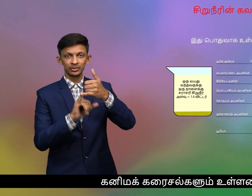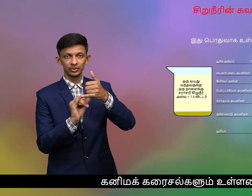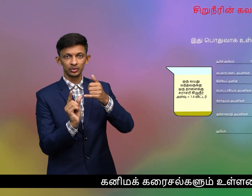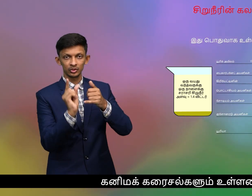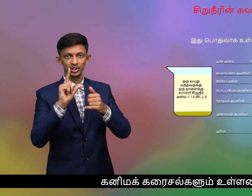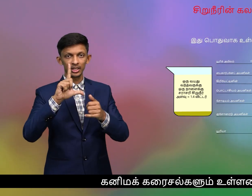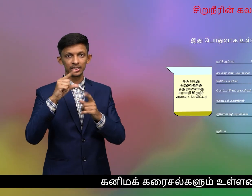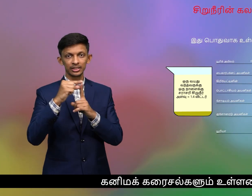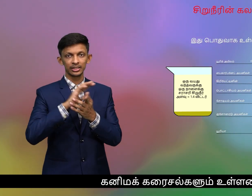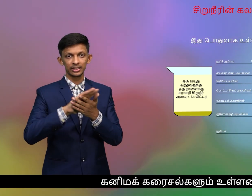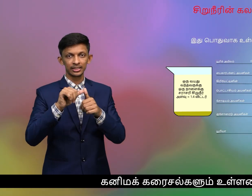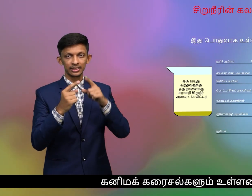கனிம கரைசல்களும் உள்ளன.